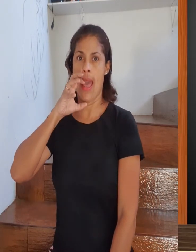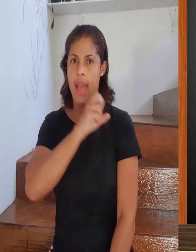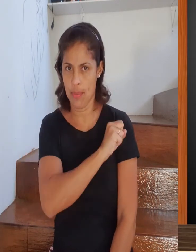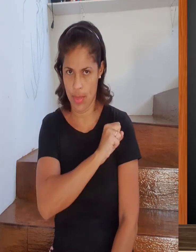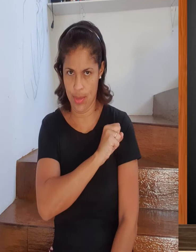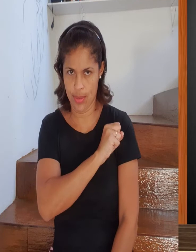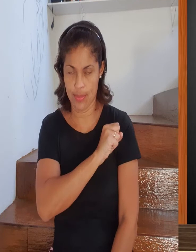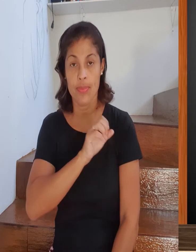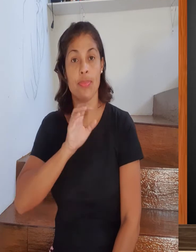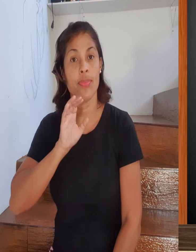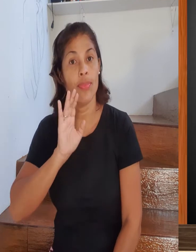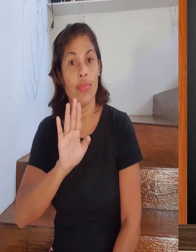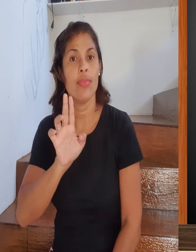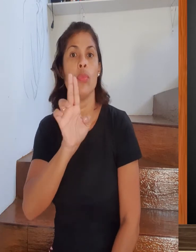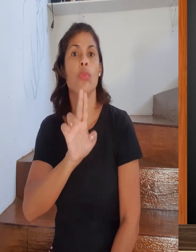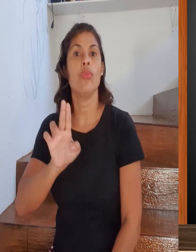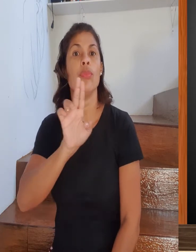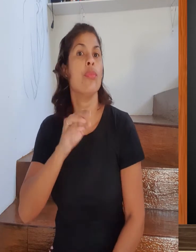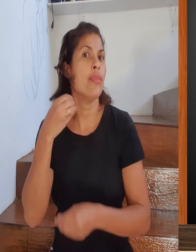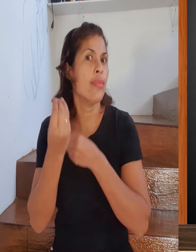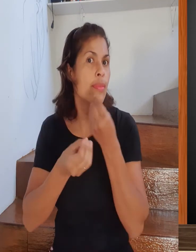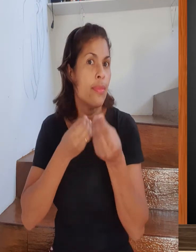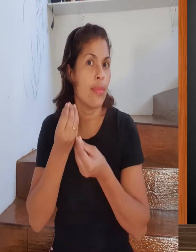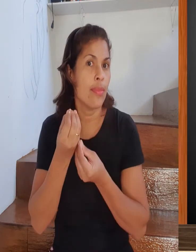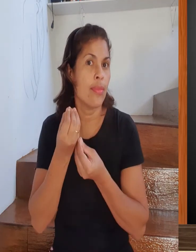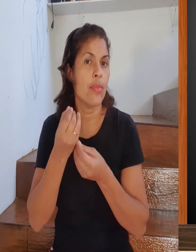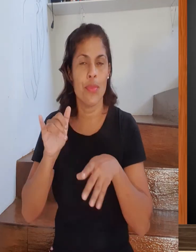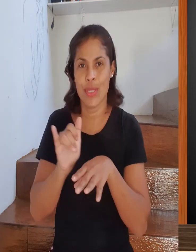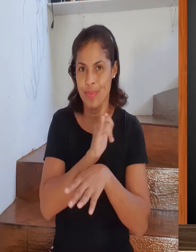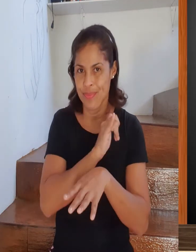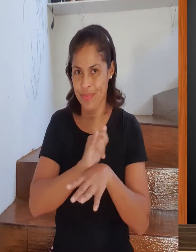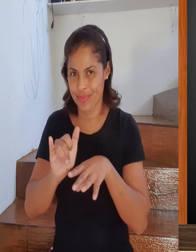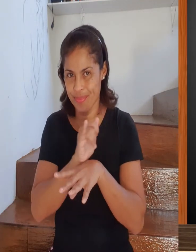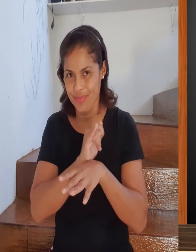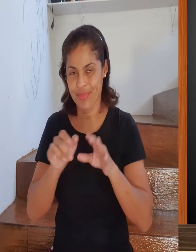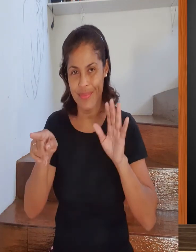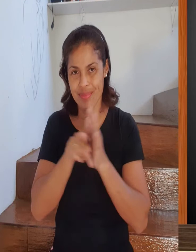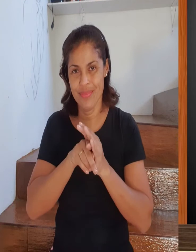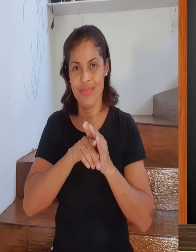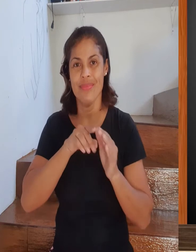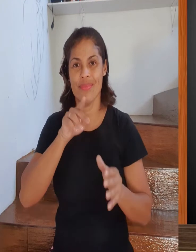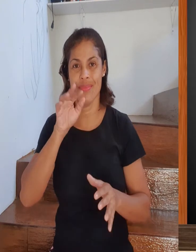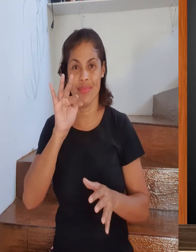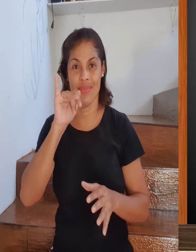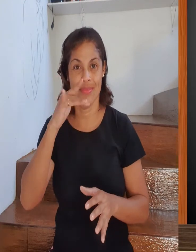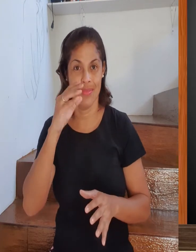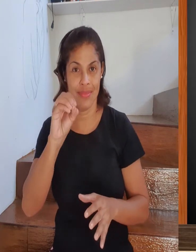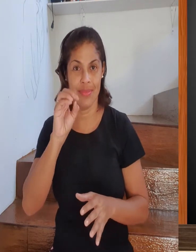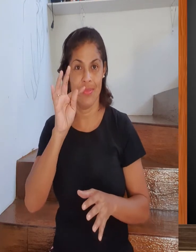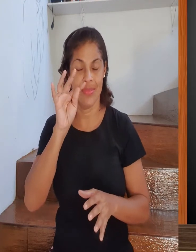absorvida muito rapidamente. Mas nós usamos uma estratégia farmacocinética, ou